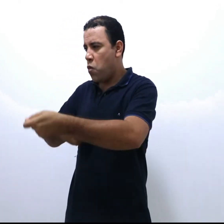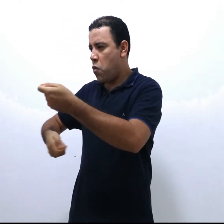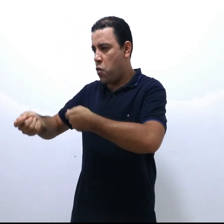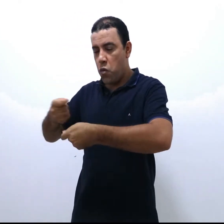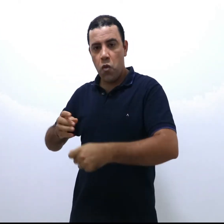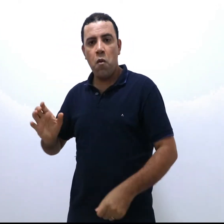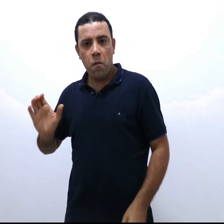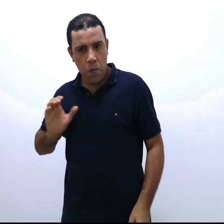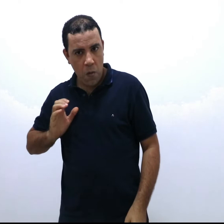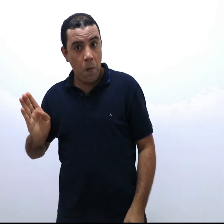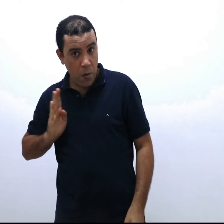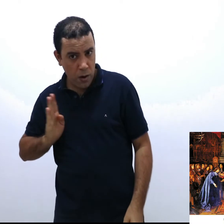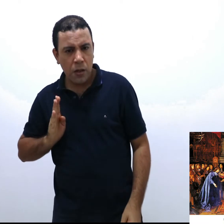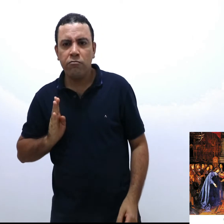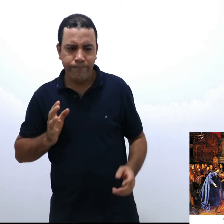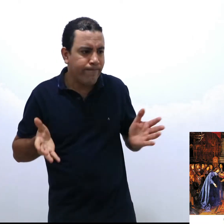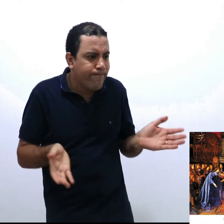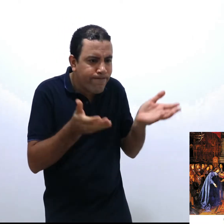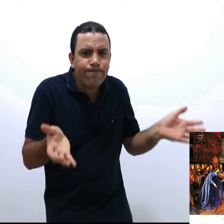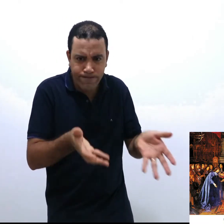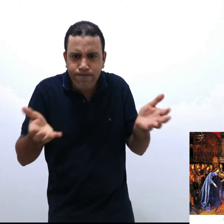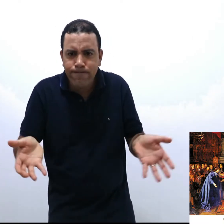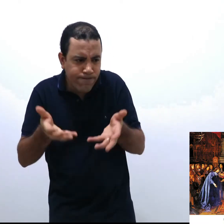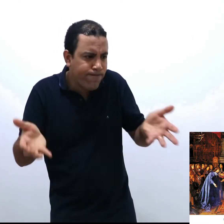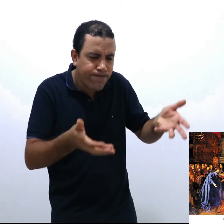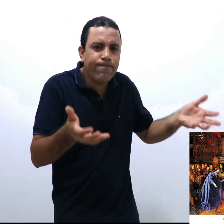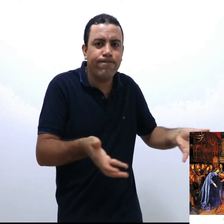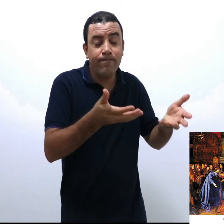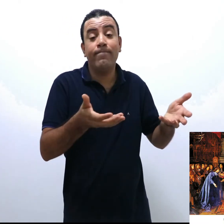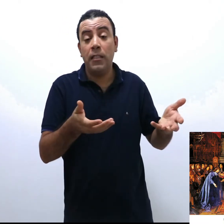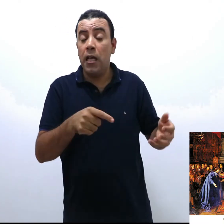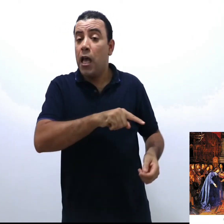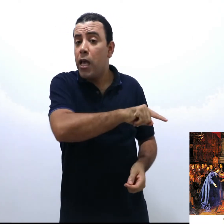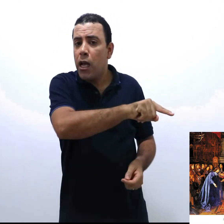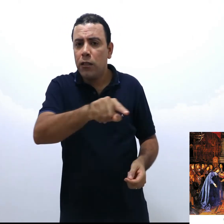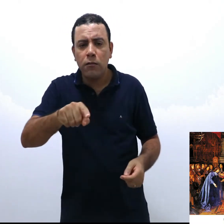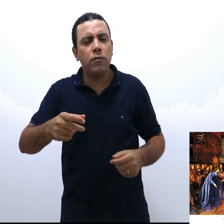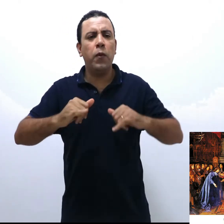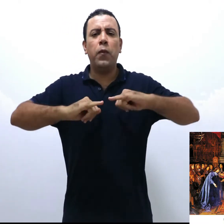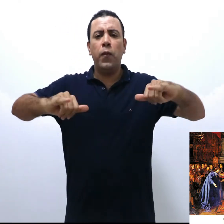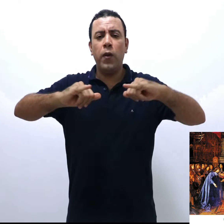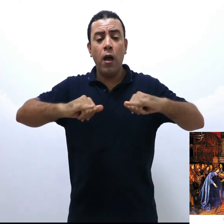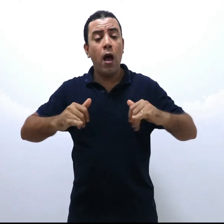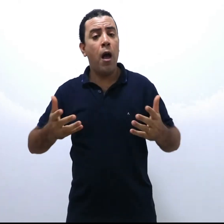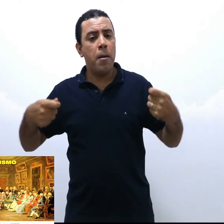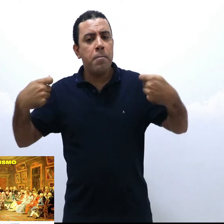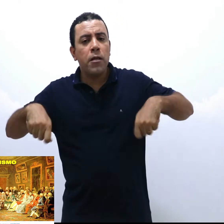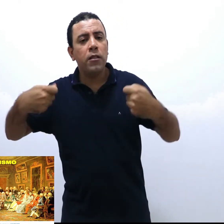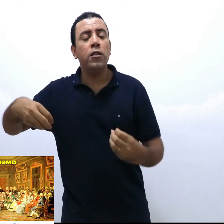Nessa época, a burguesia ela estava incentivando esse tipo de desenvolvimento de estudos.